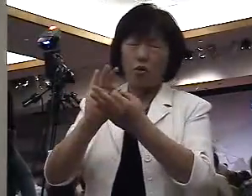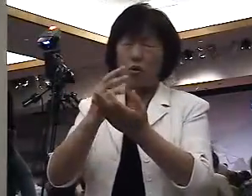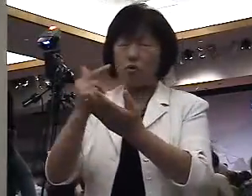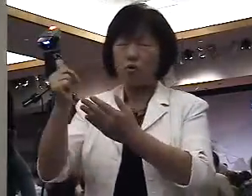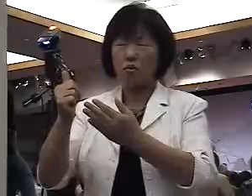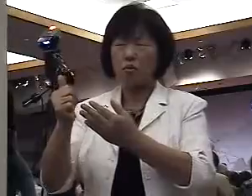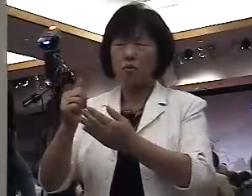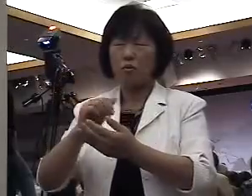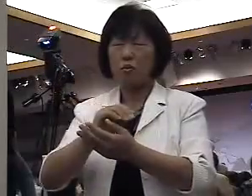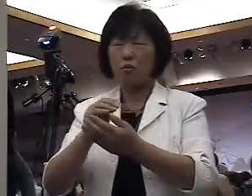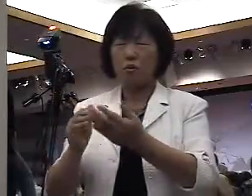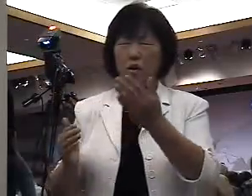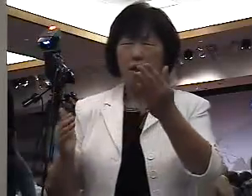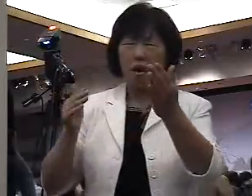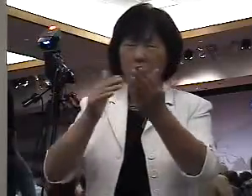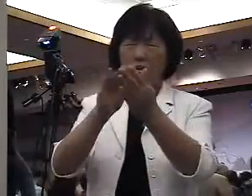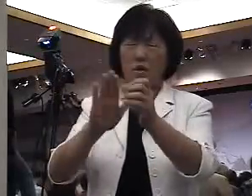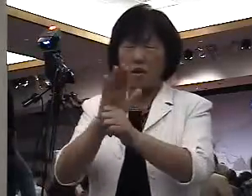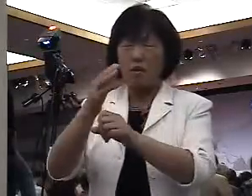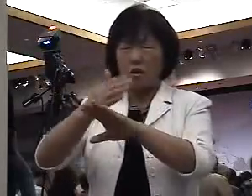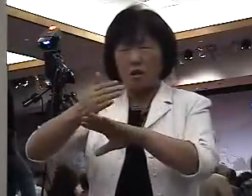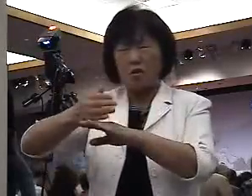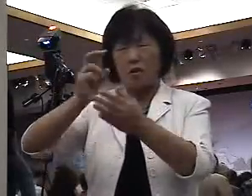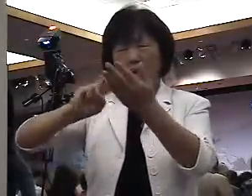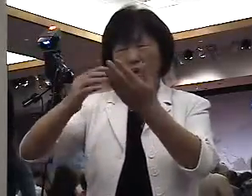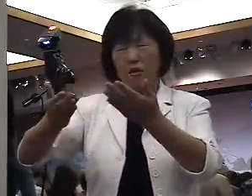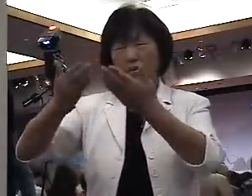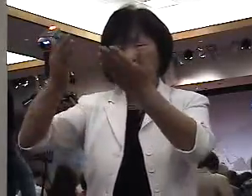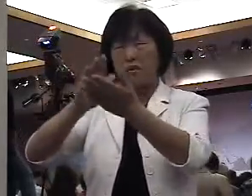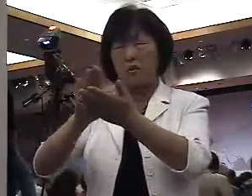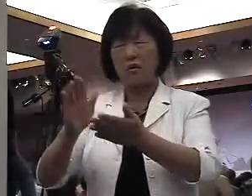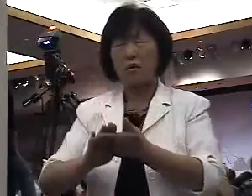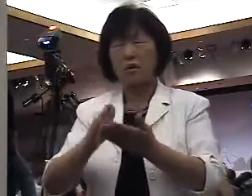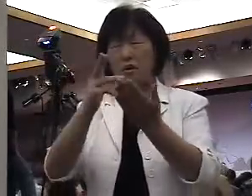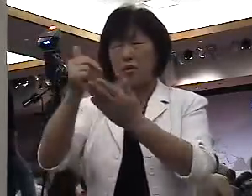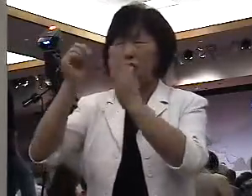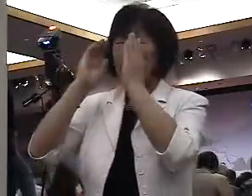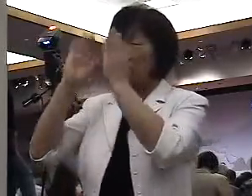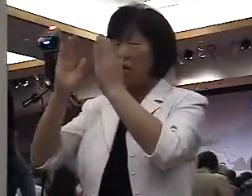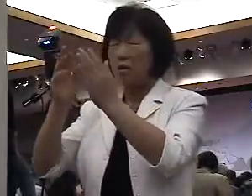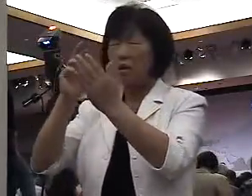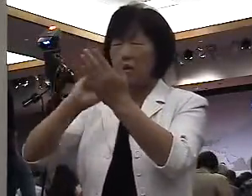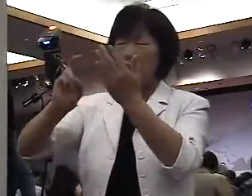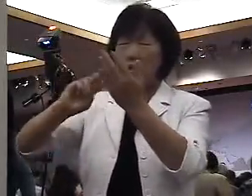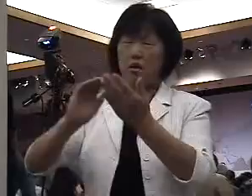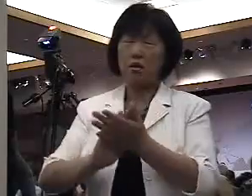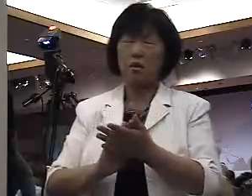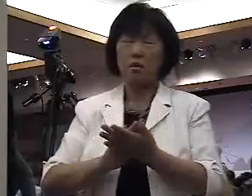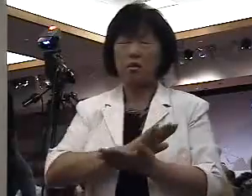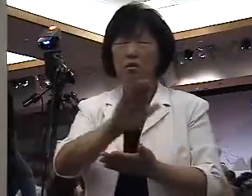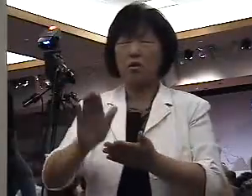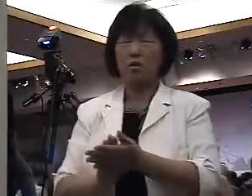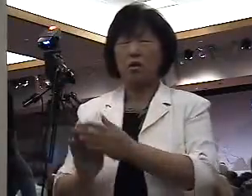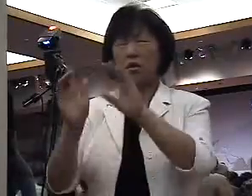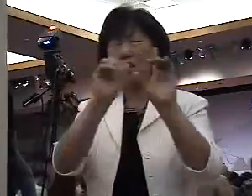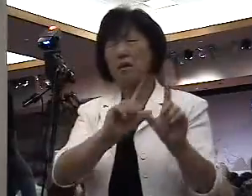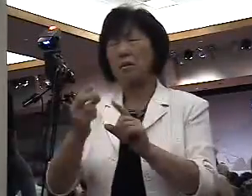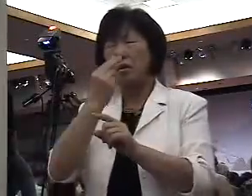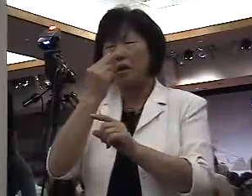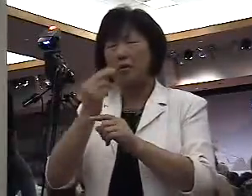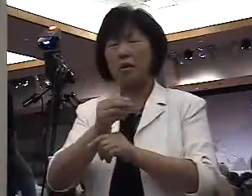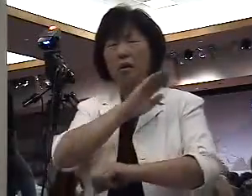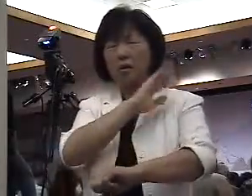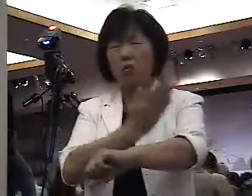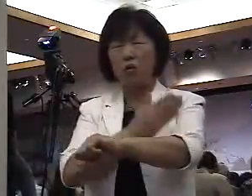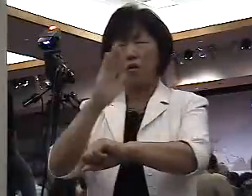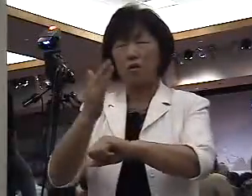주님께 저희들의 무한한 사랑과 감사와 찬양을 드립니다. 주를 향한 찬양이 저희들의 삶과 생명의